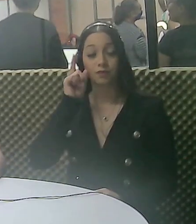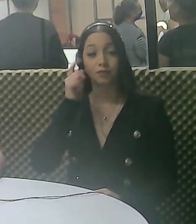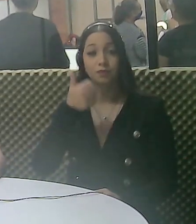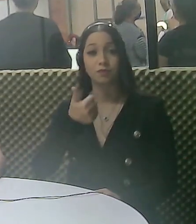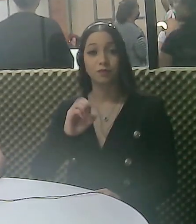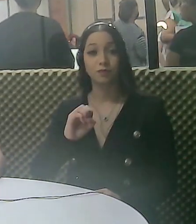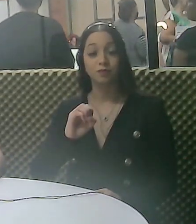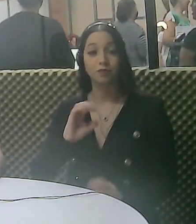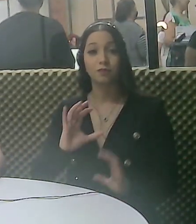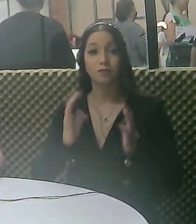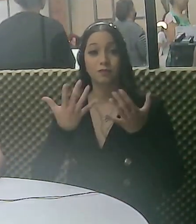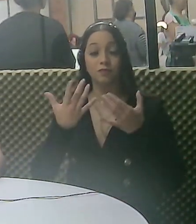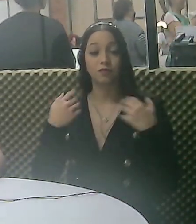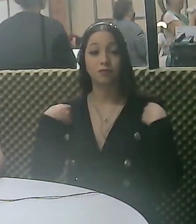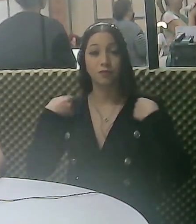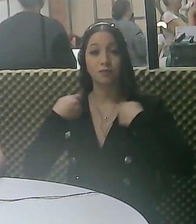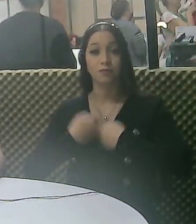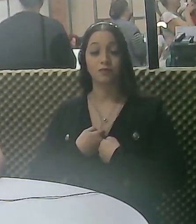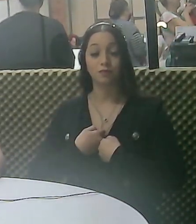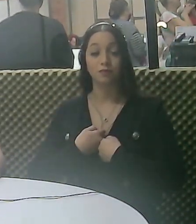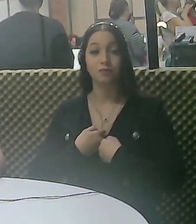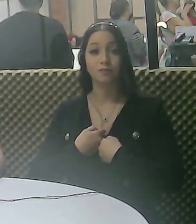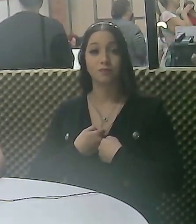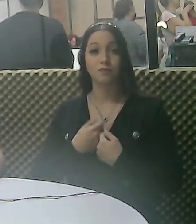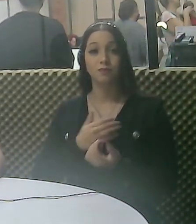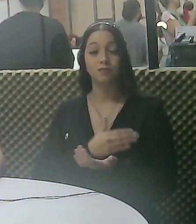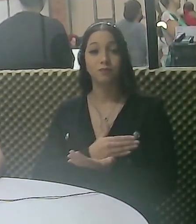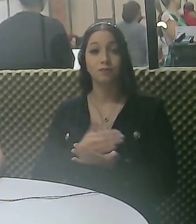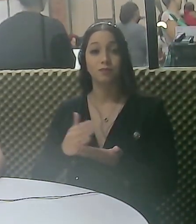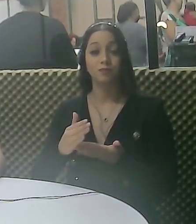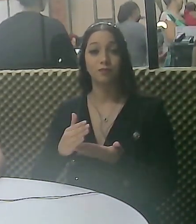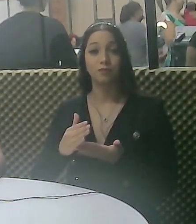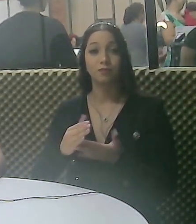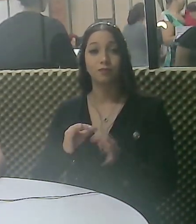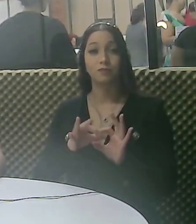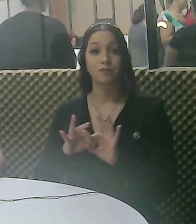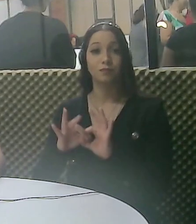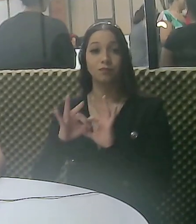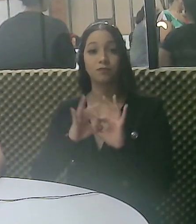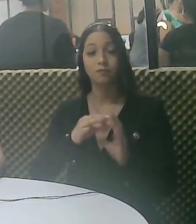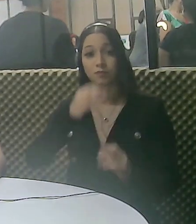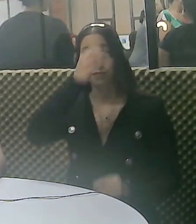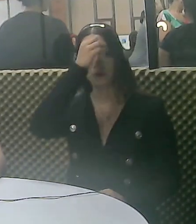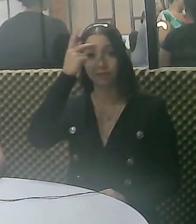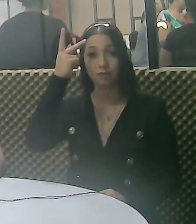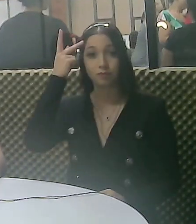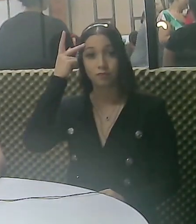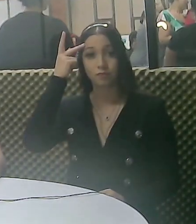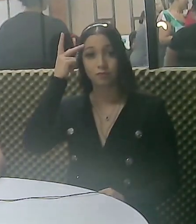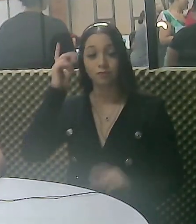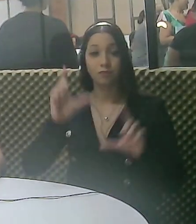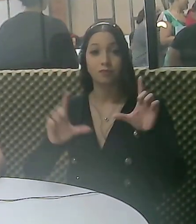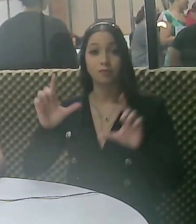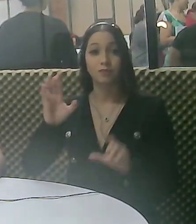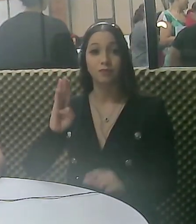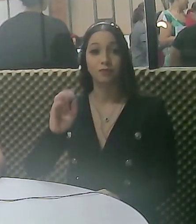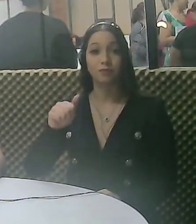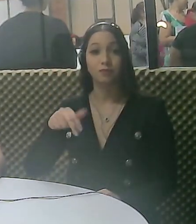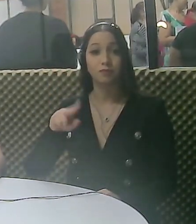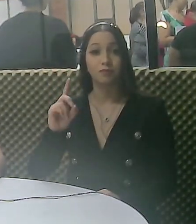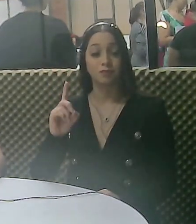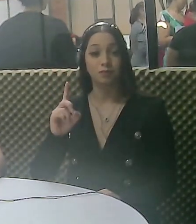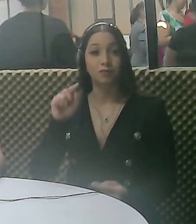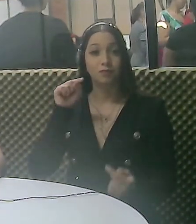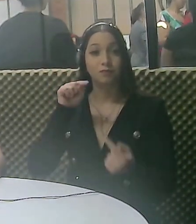10ª edição da campanha do Agasalho. A iniciativa, realizada por meio de parceria entre a Prefeitura e a emissora Band Triângulo,